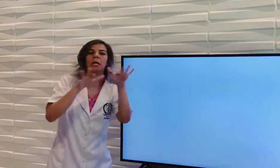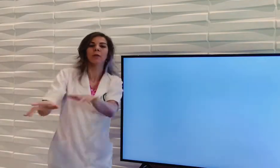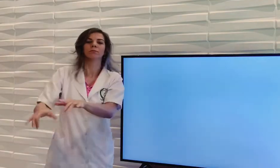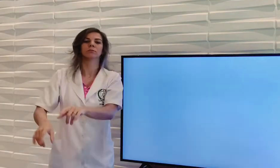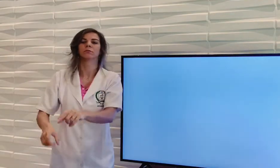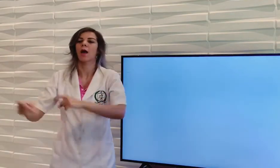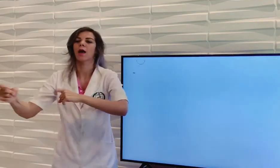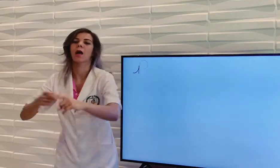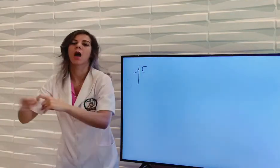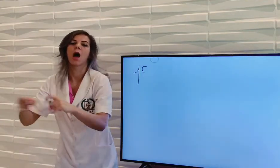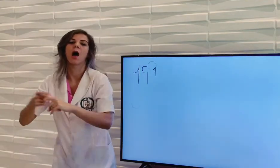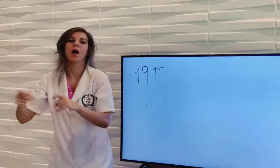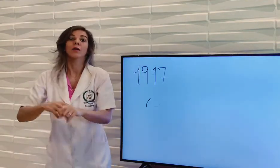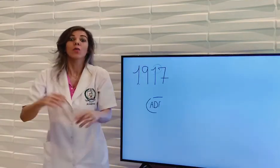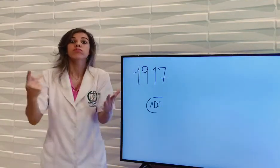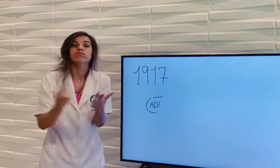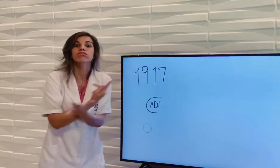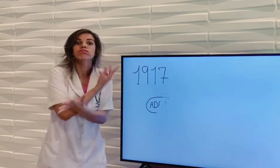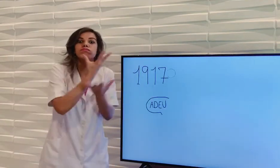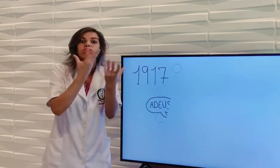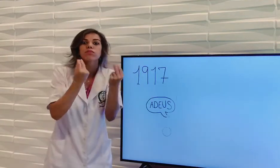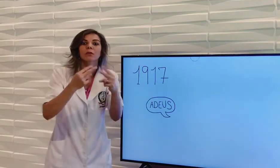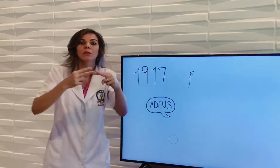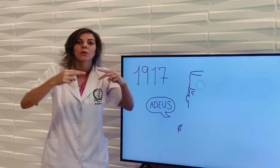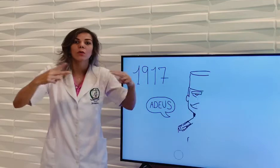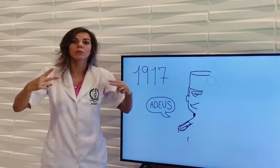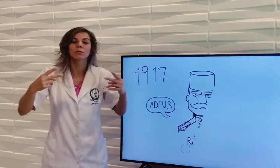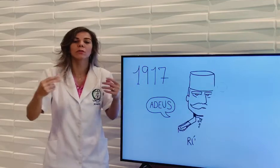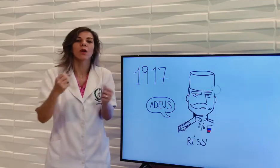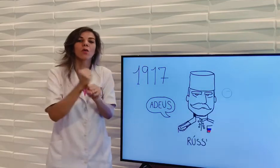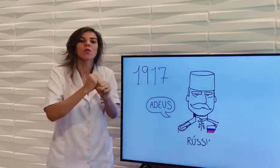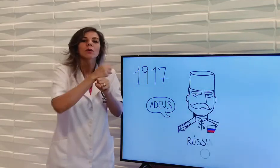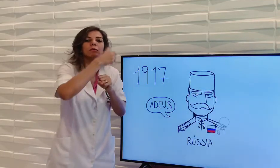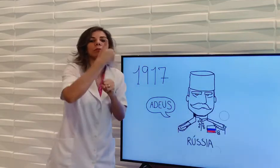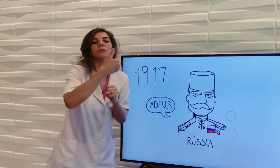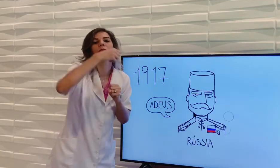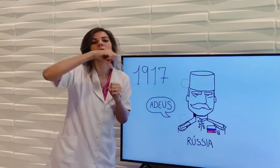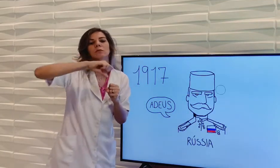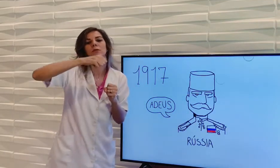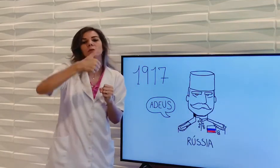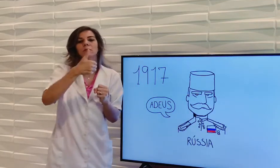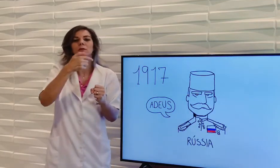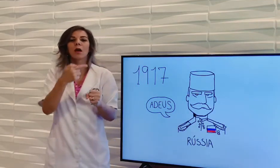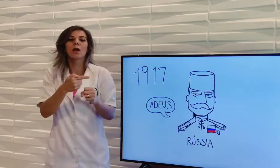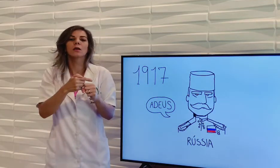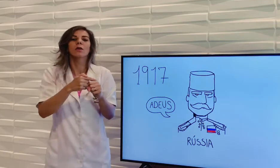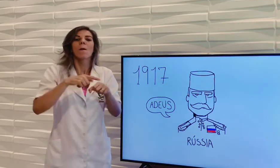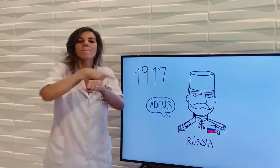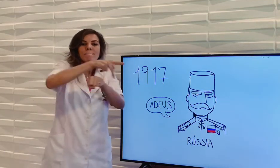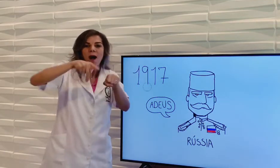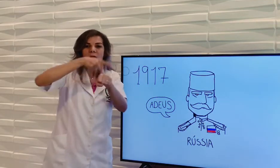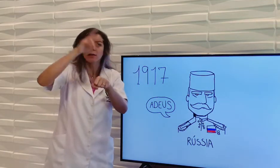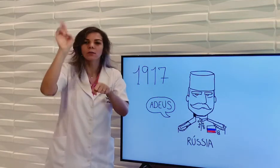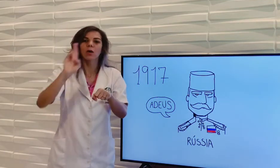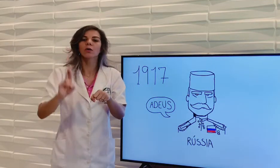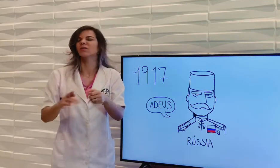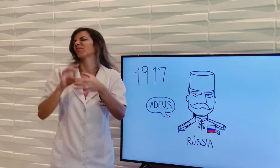Ocorreram muitas reviravoltas até que em 1917 a Rússia sai da guerra, porque vamos dizer que tem coisas mais preocupantes